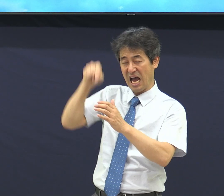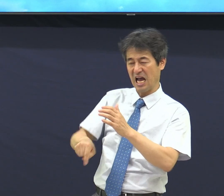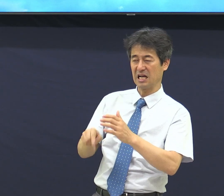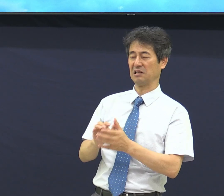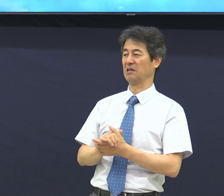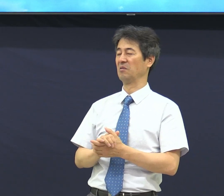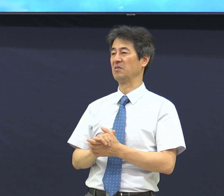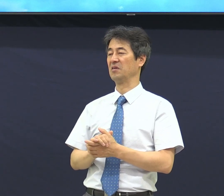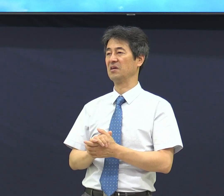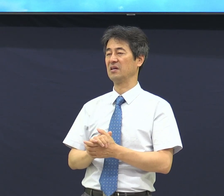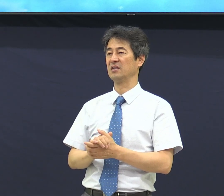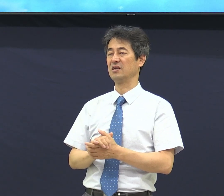하나님의 섭리 안에